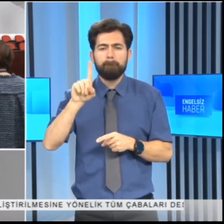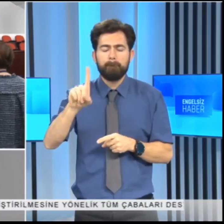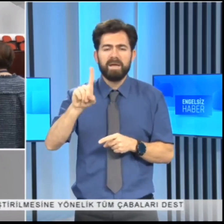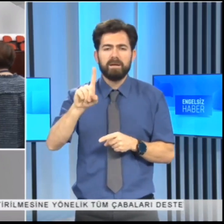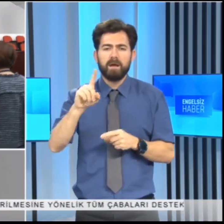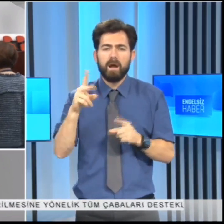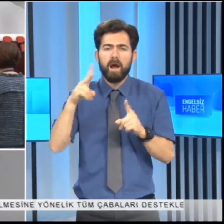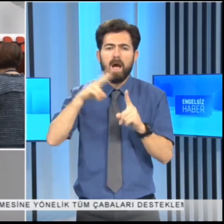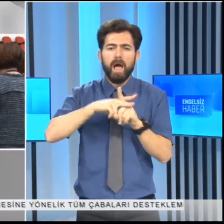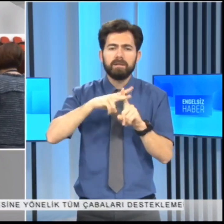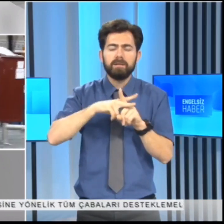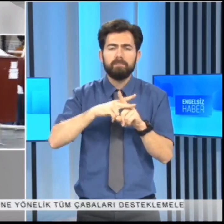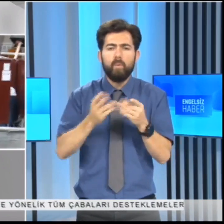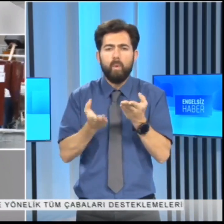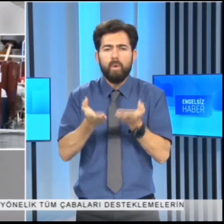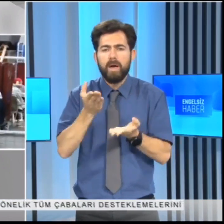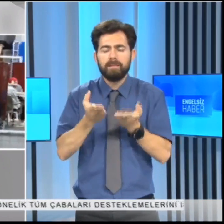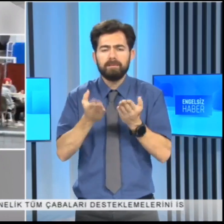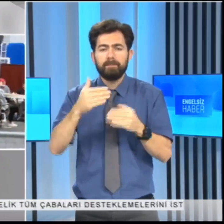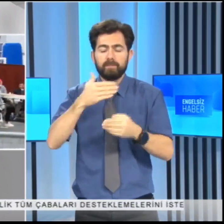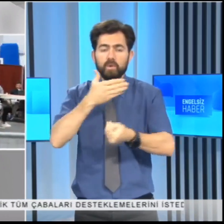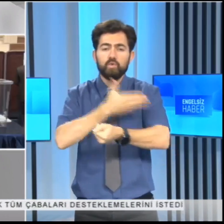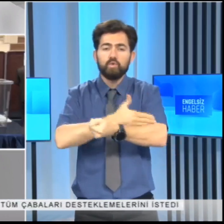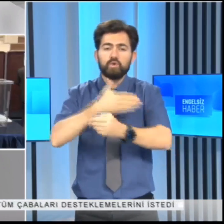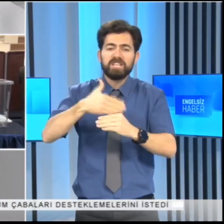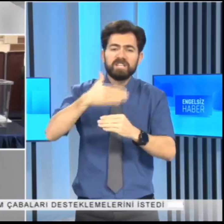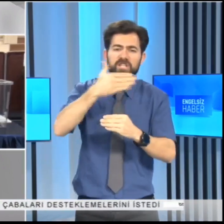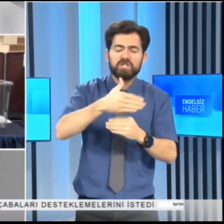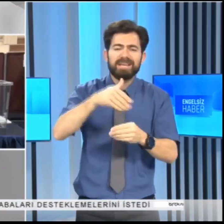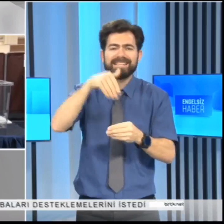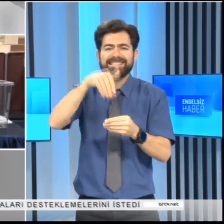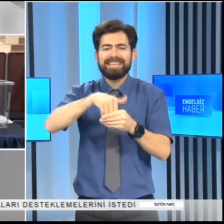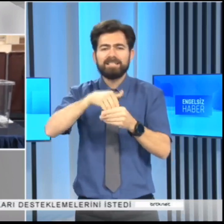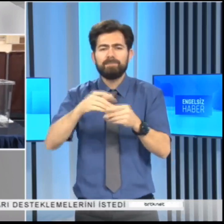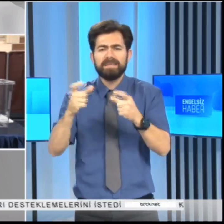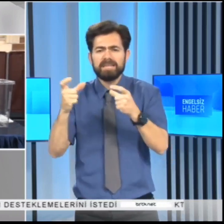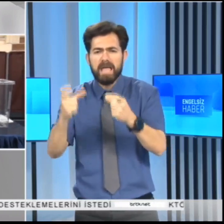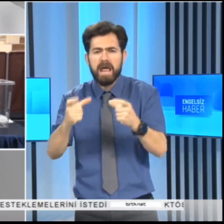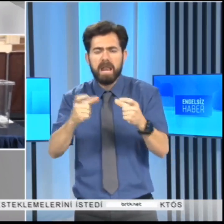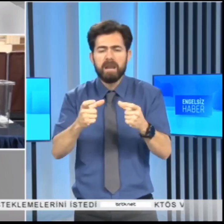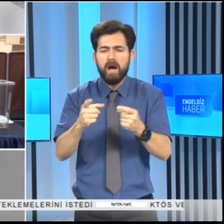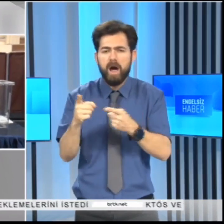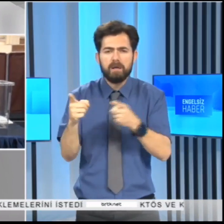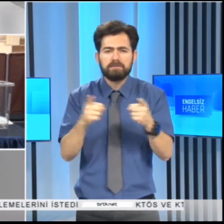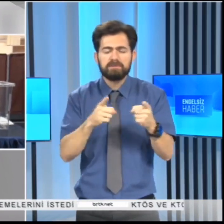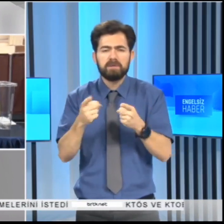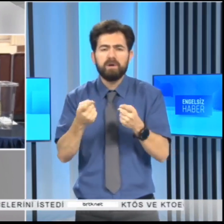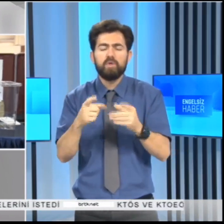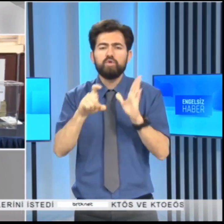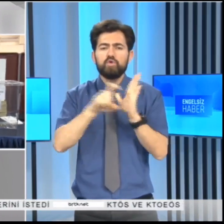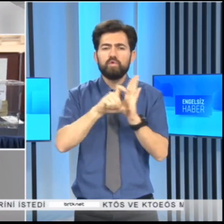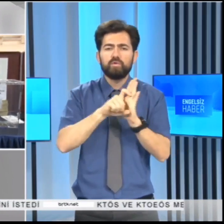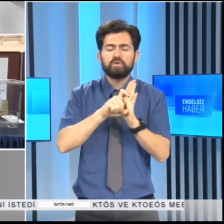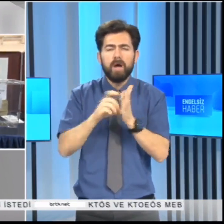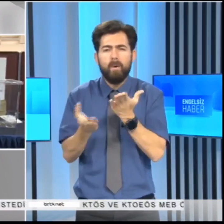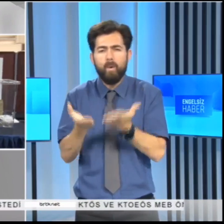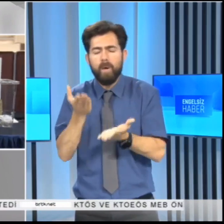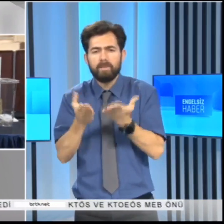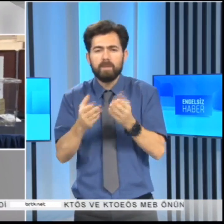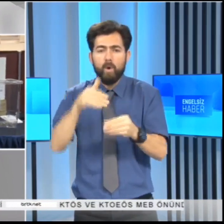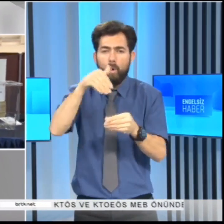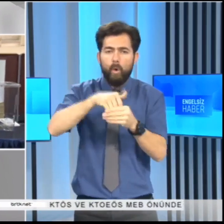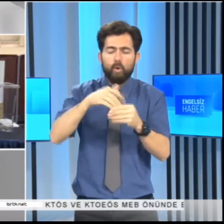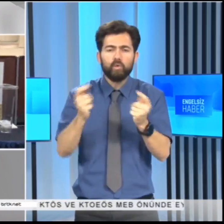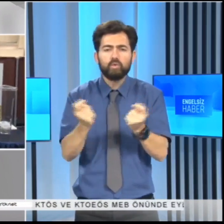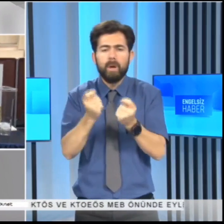%59,1 katılımla yurt dışı seçim merkezleri arasında nüfusa oranla oy kullanmanın